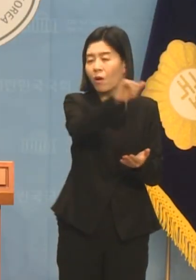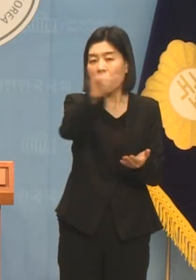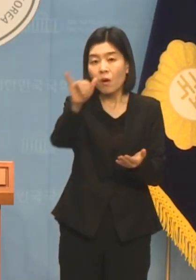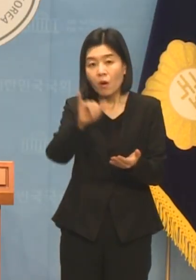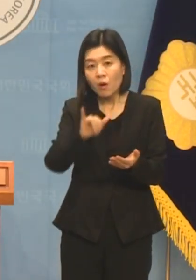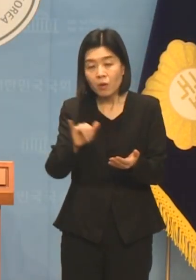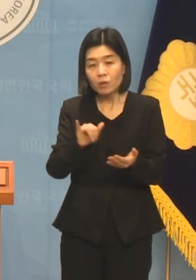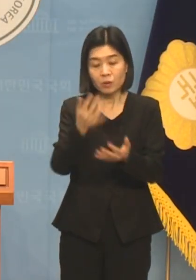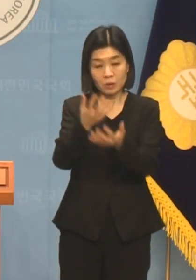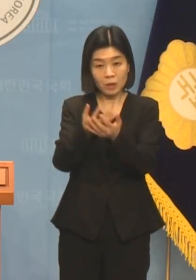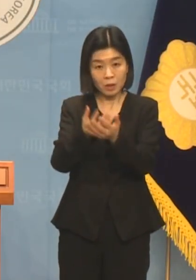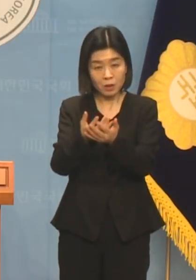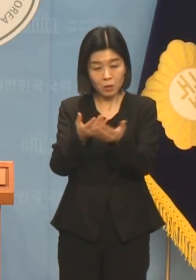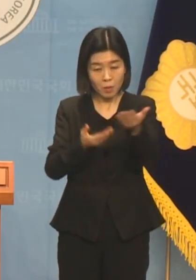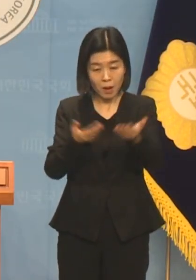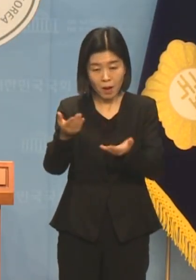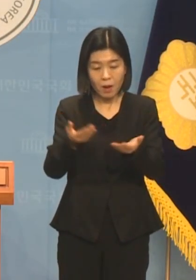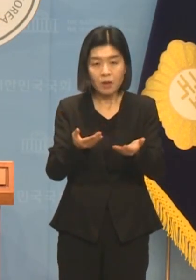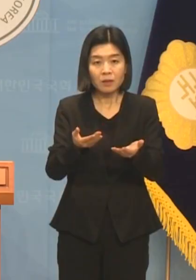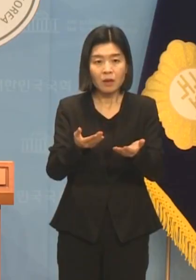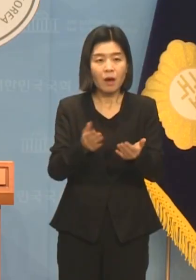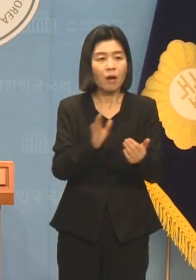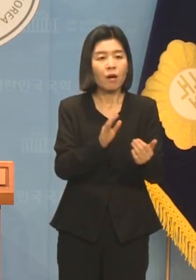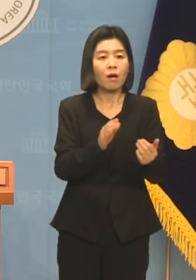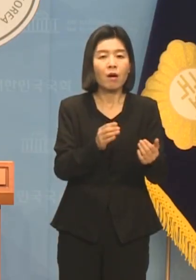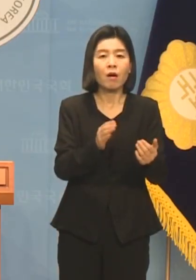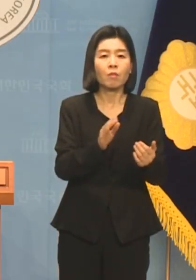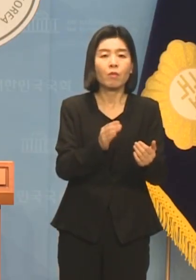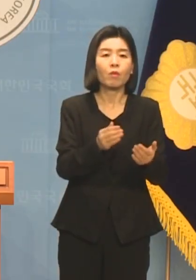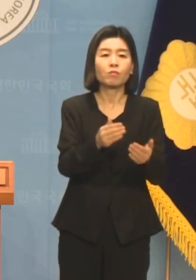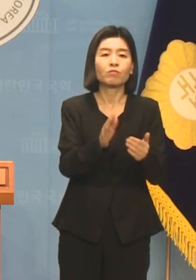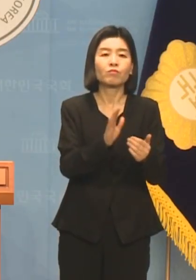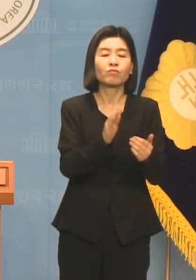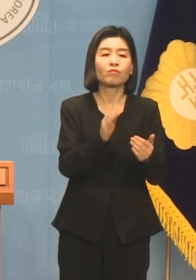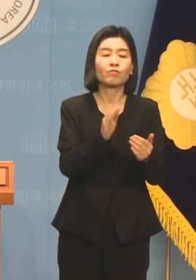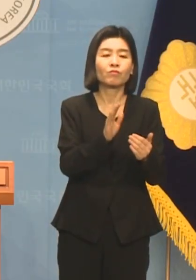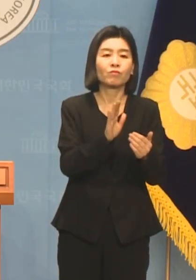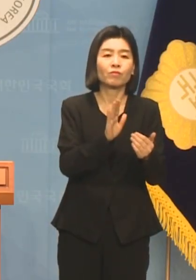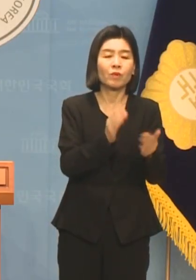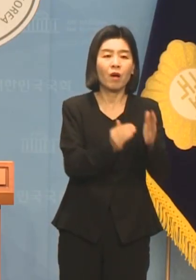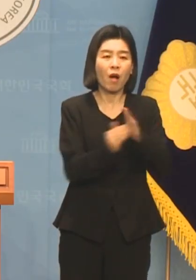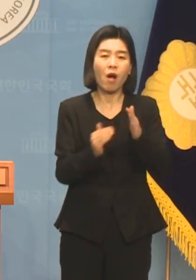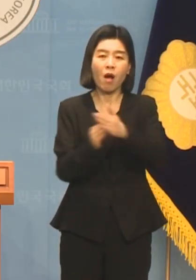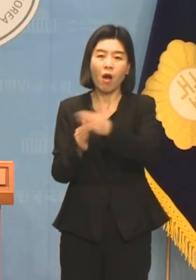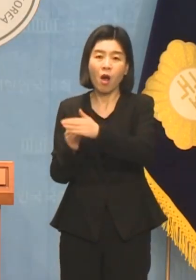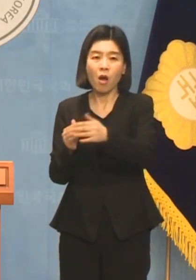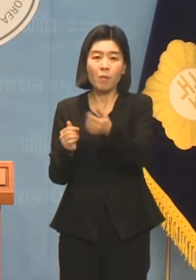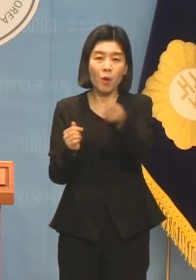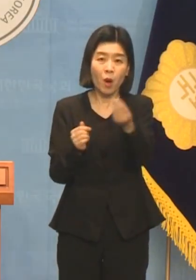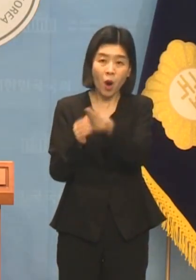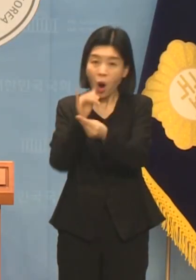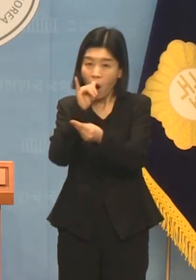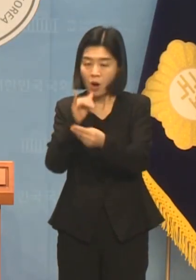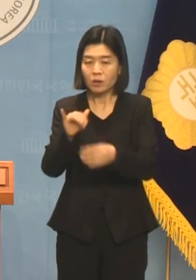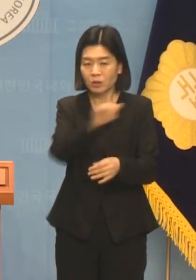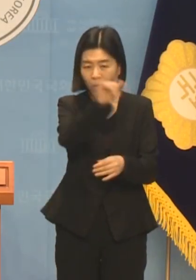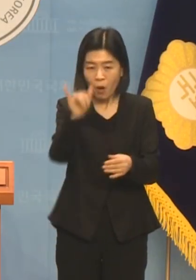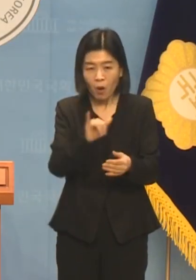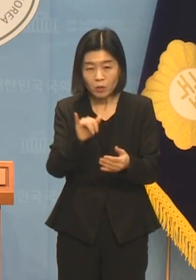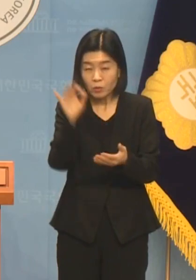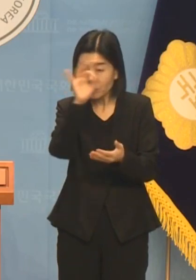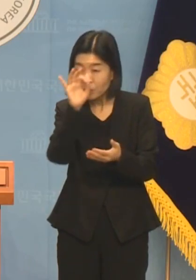자료 제출을 거부하고 있는 지자체도 많이 있는 만큼 전수 조사를 했을 경우에 더 많은